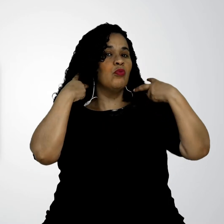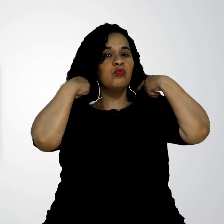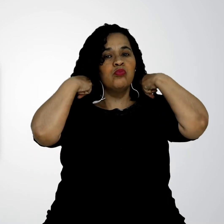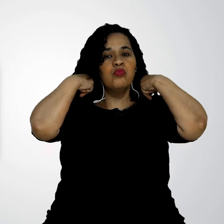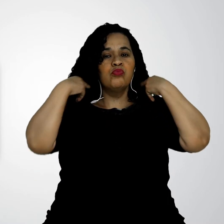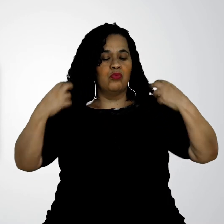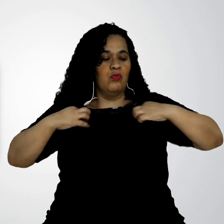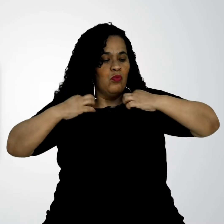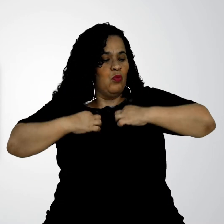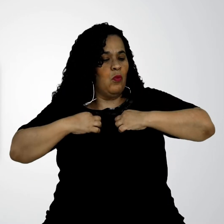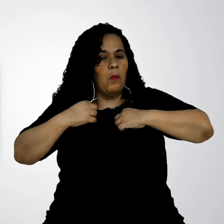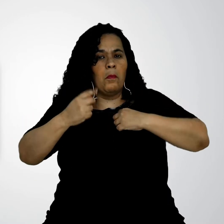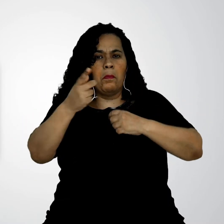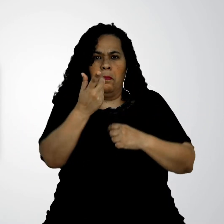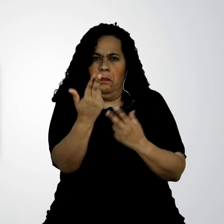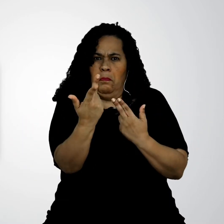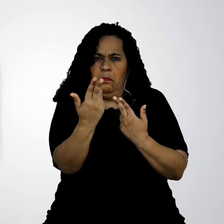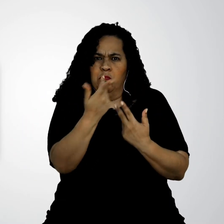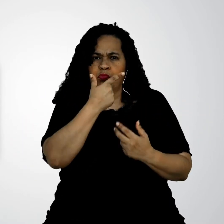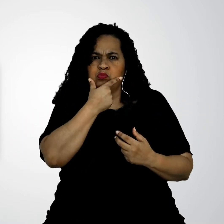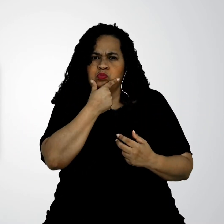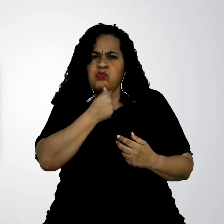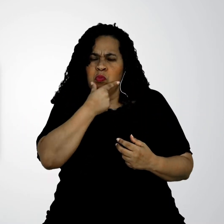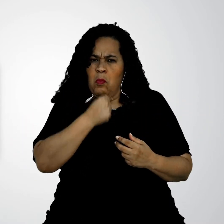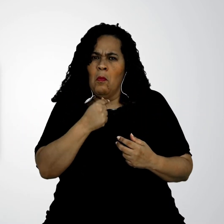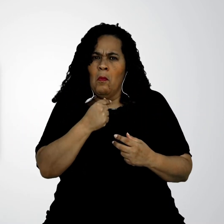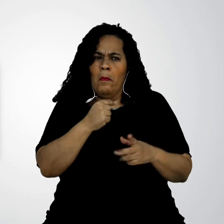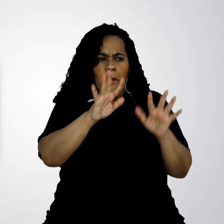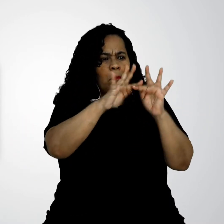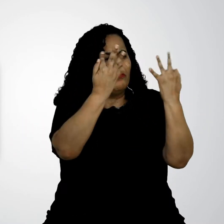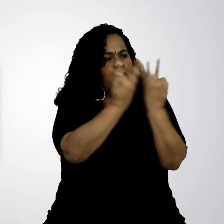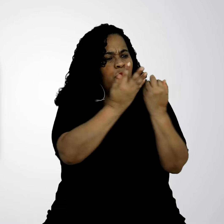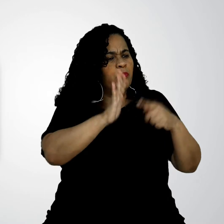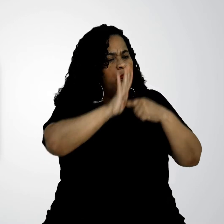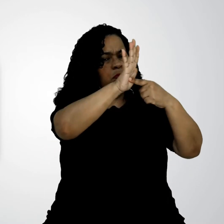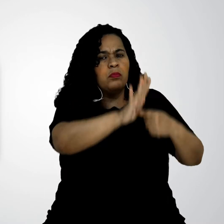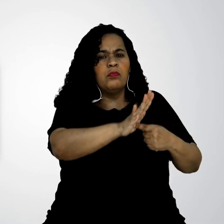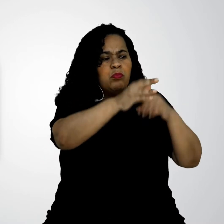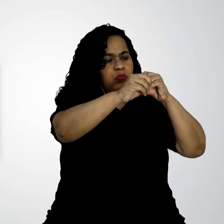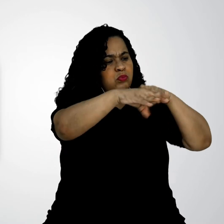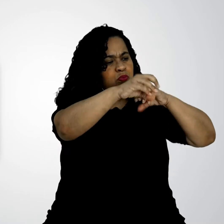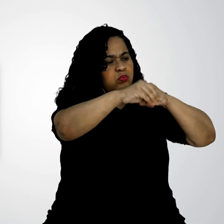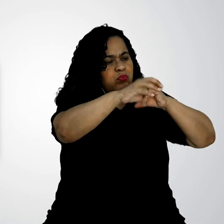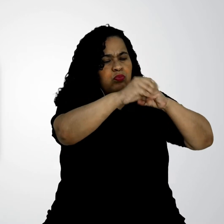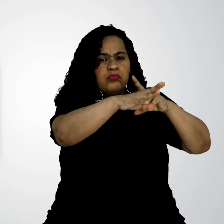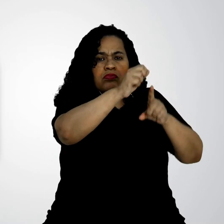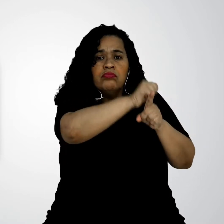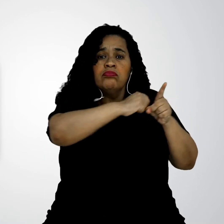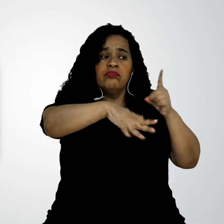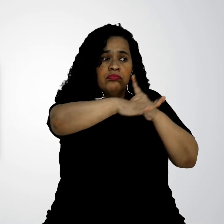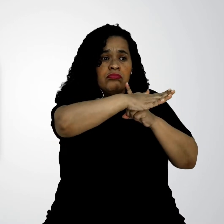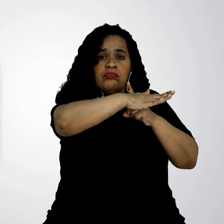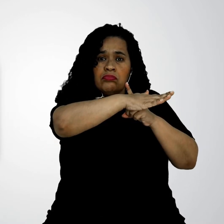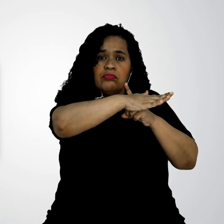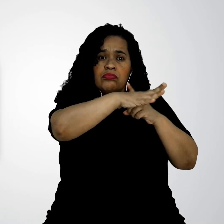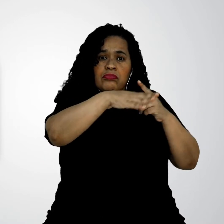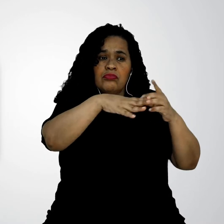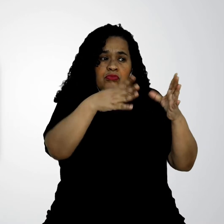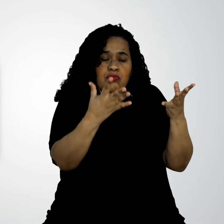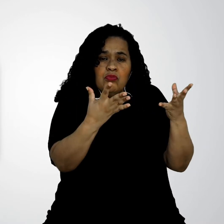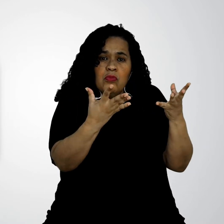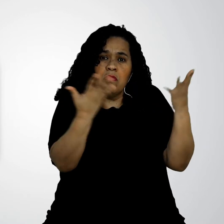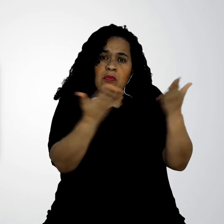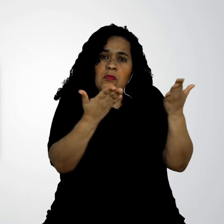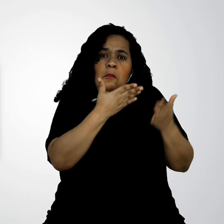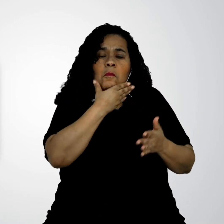veste como homem, ele é preparado pela família para exercer o papel de homem na sociedade e vice-versa. Né? Logo nascendo